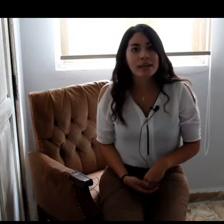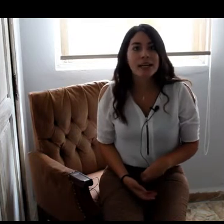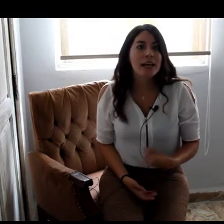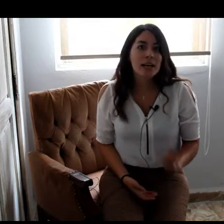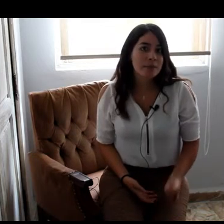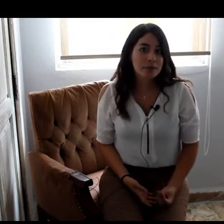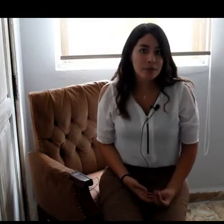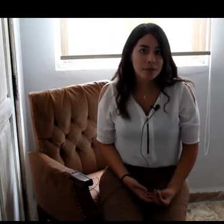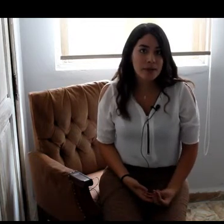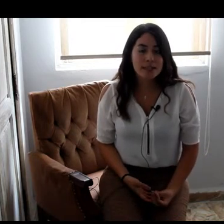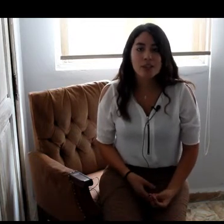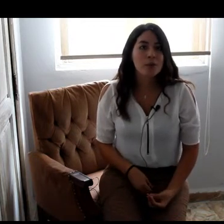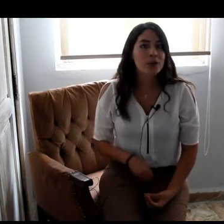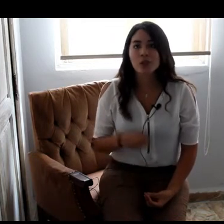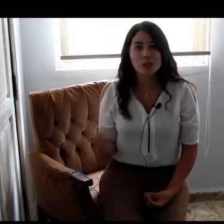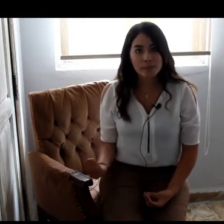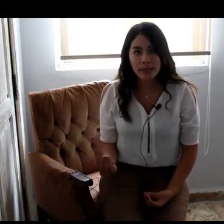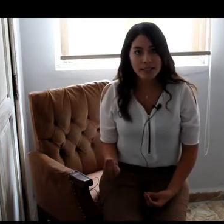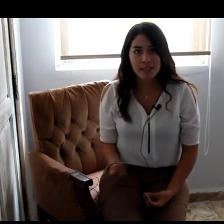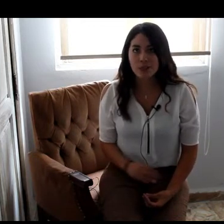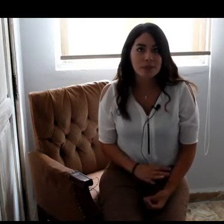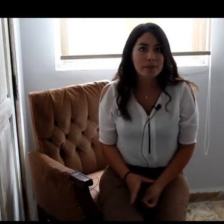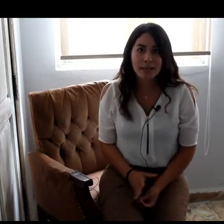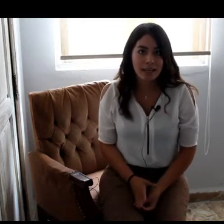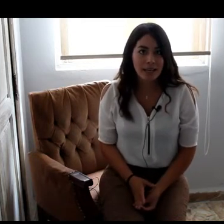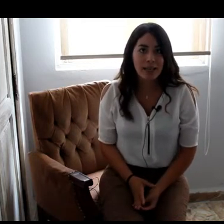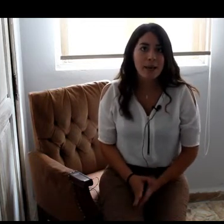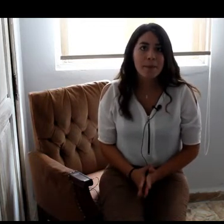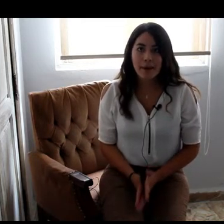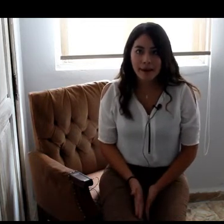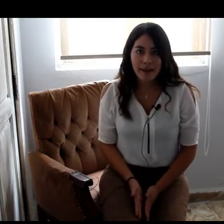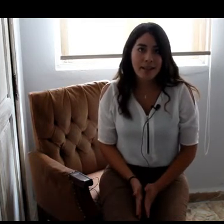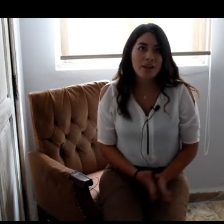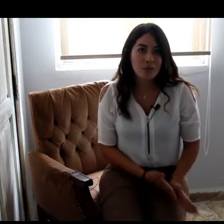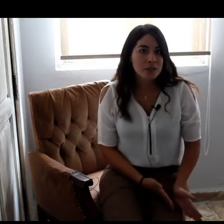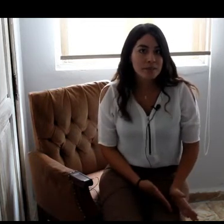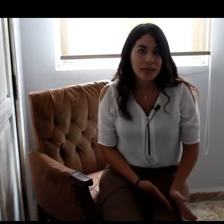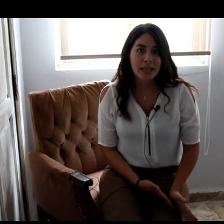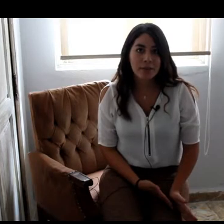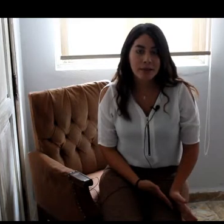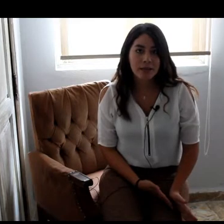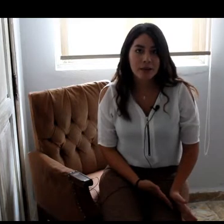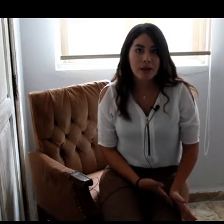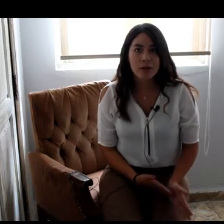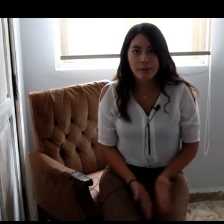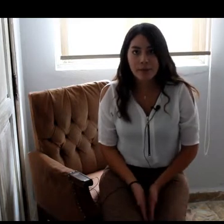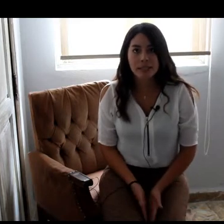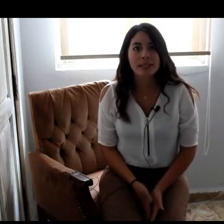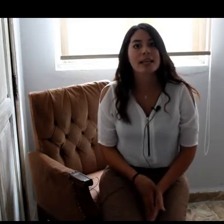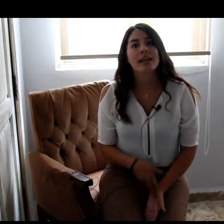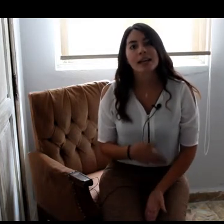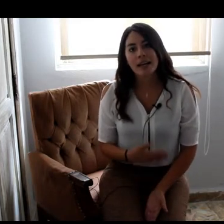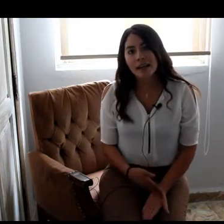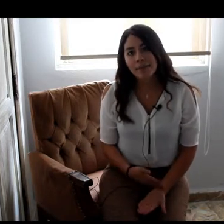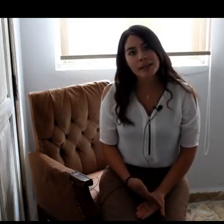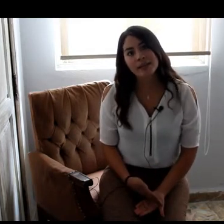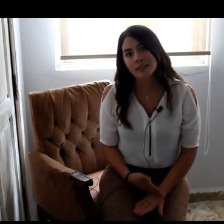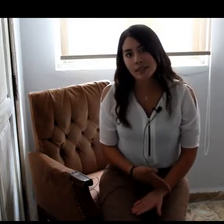maneja de la misma forma, así como en otros países no se maneja para nada como se maneja en México. A lo que voy es que cada país tiene